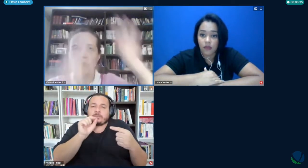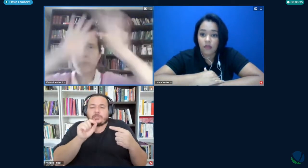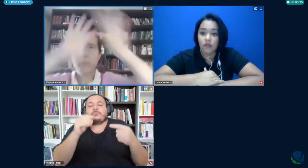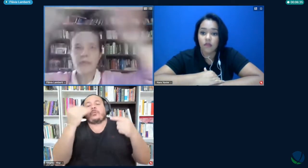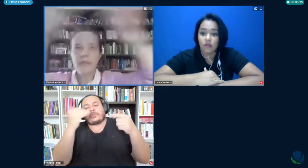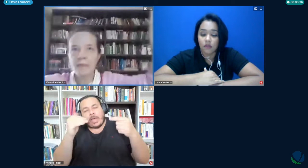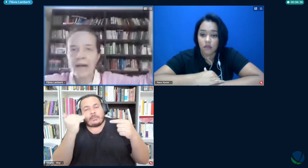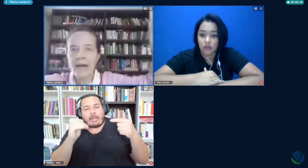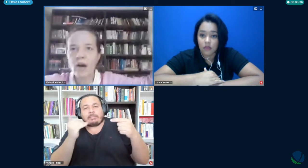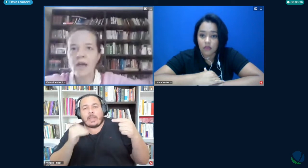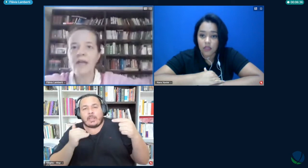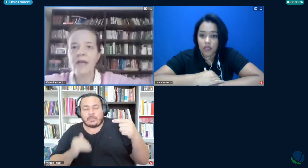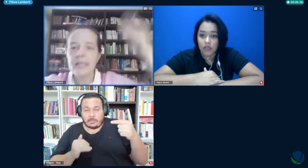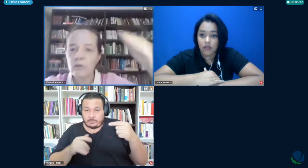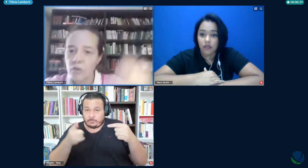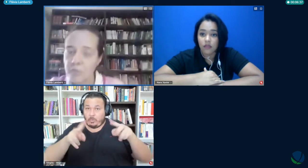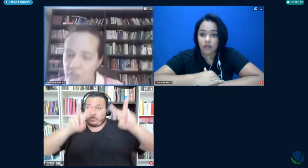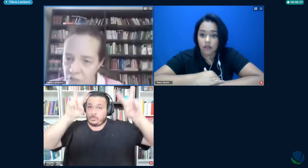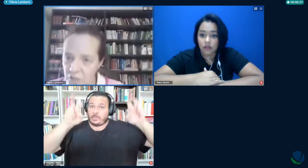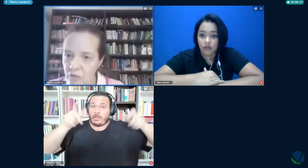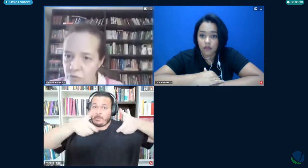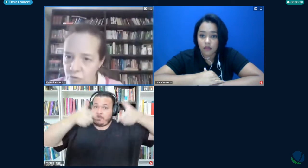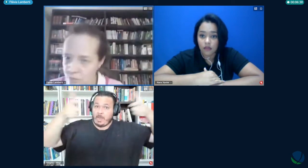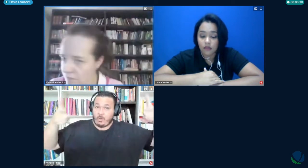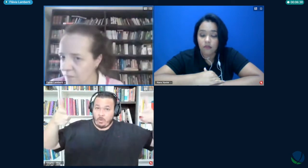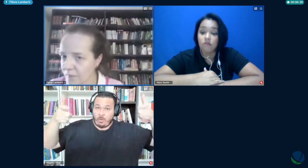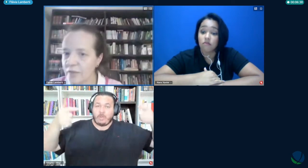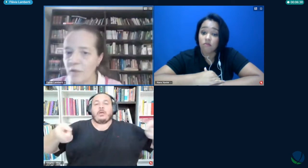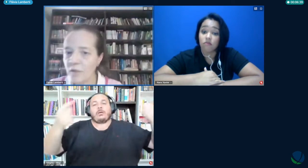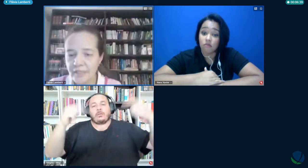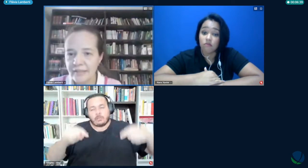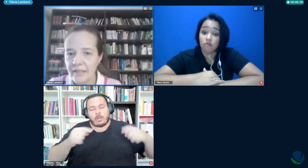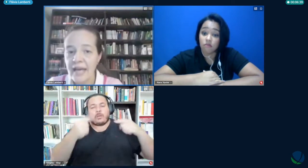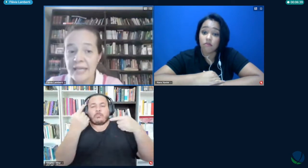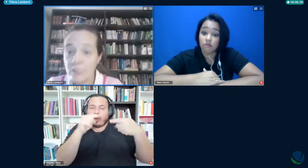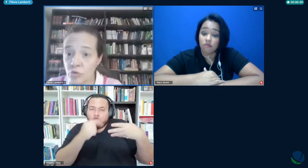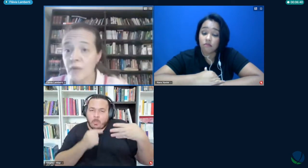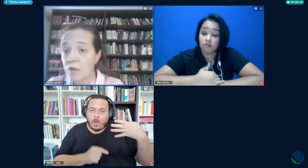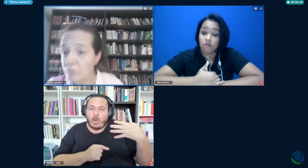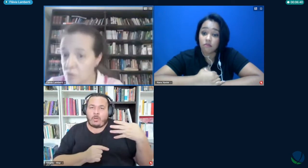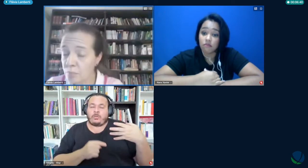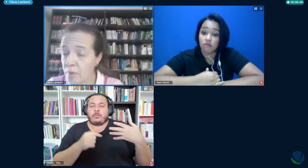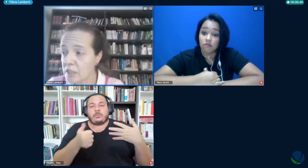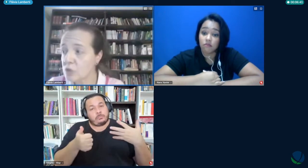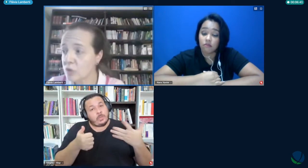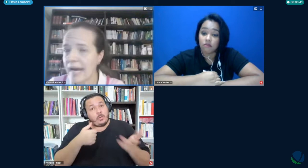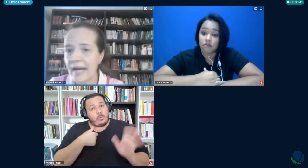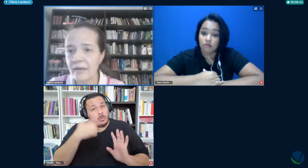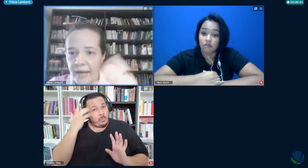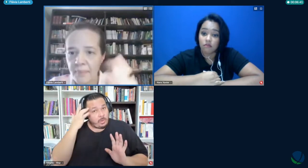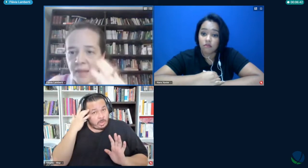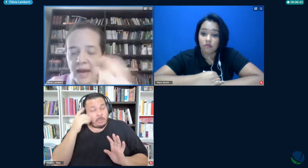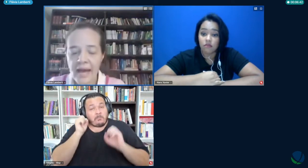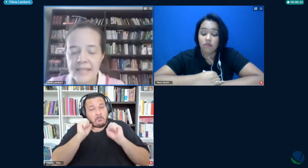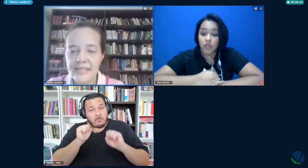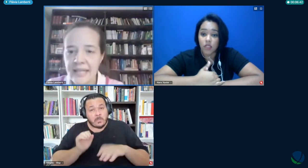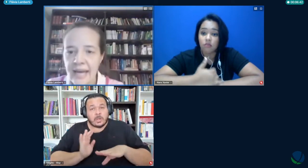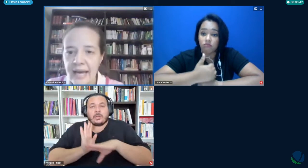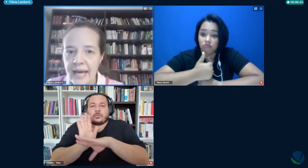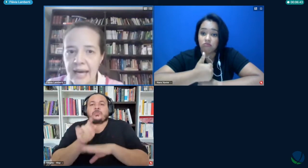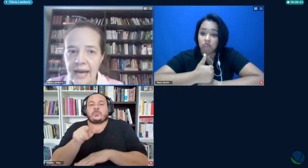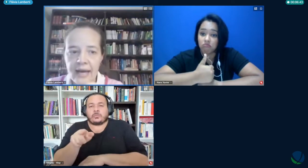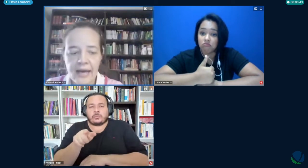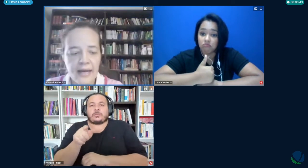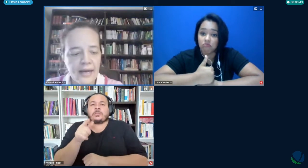tal. Então, um tema maior e os objetivos. Né? Então, acho que isso pode ajudar, né,